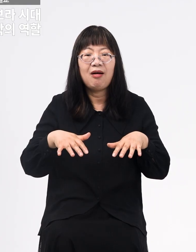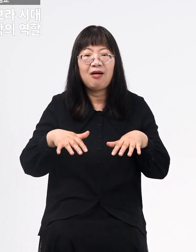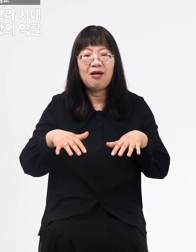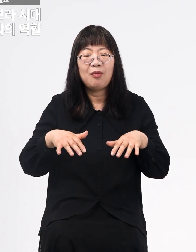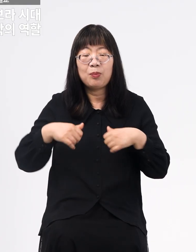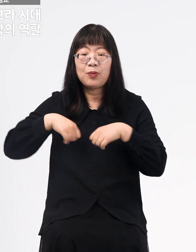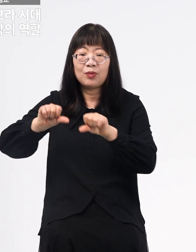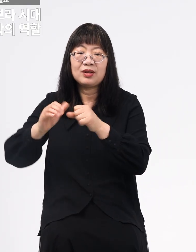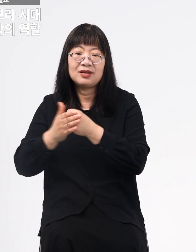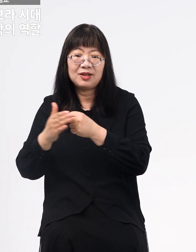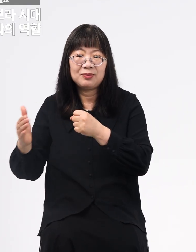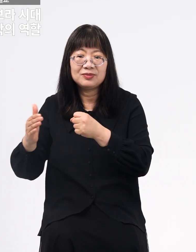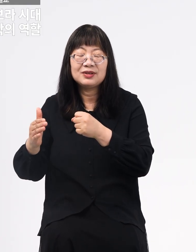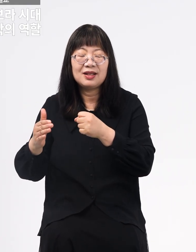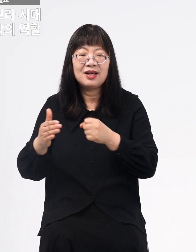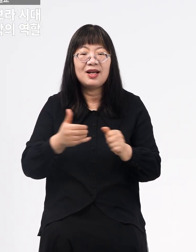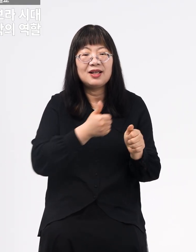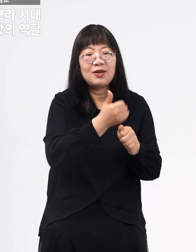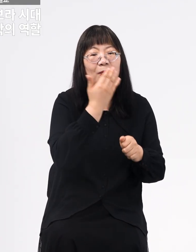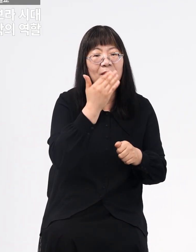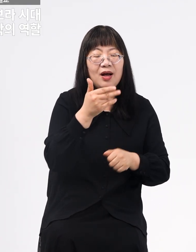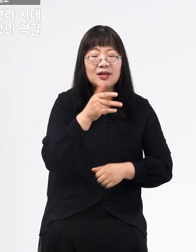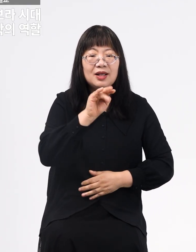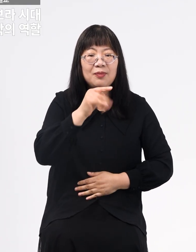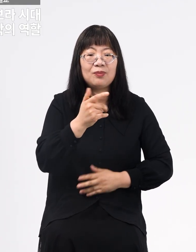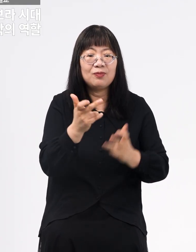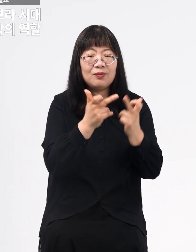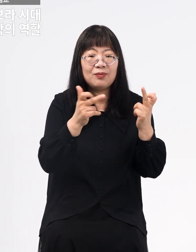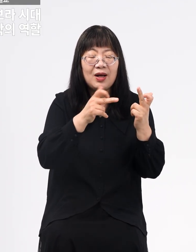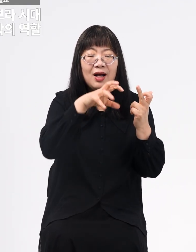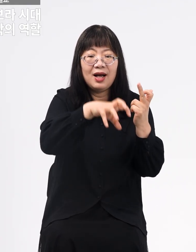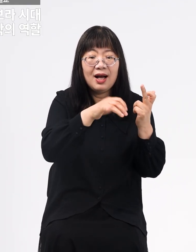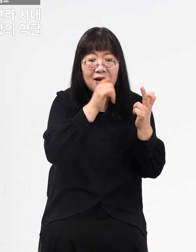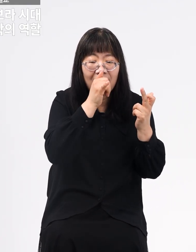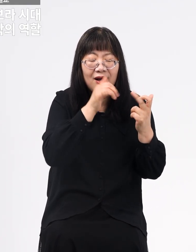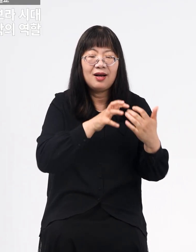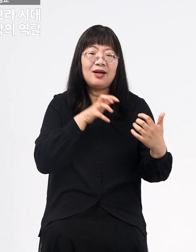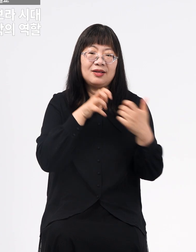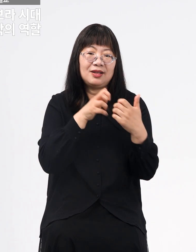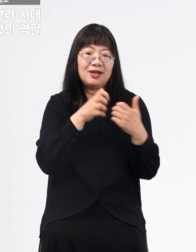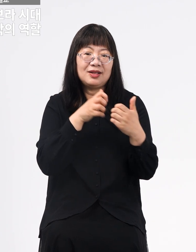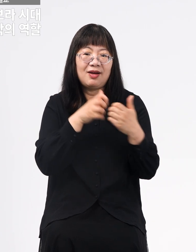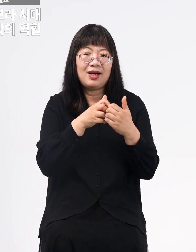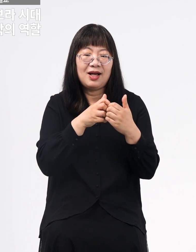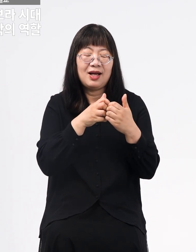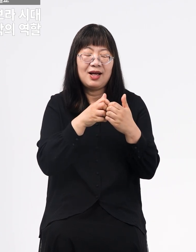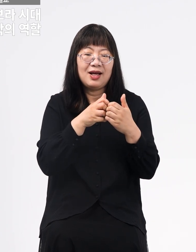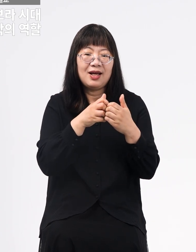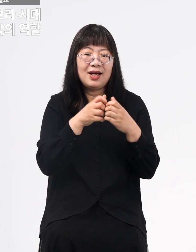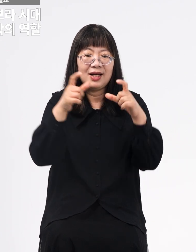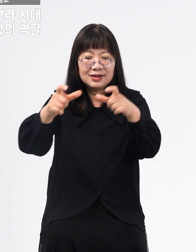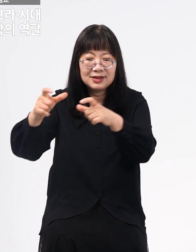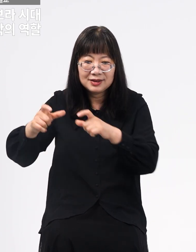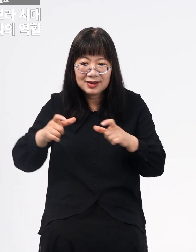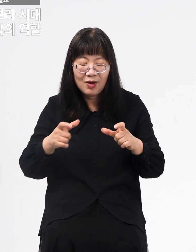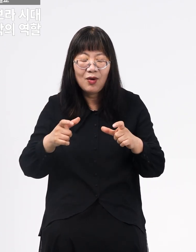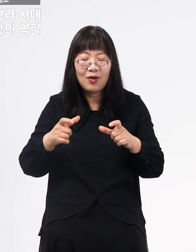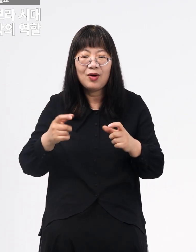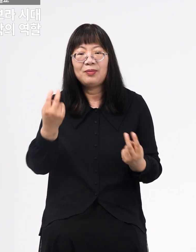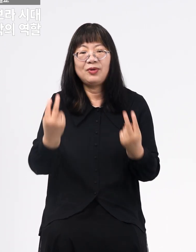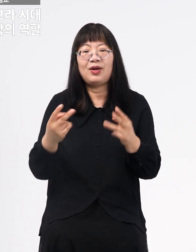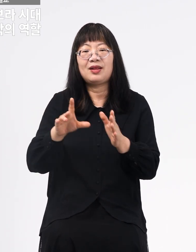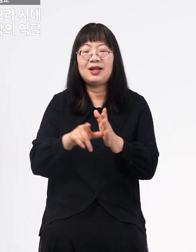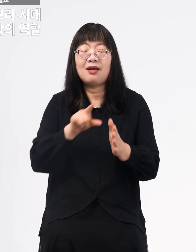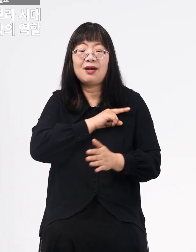없어요. 그래서 다볼산에 올라가 있는 것은 전쟁의 지형상 가장 좋은